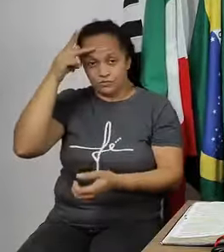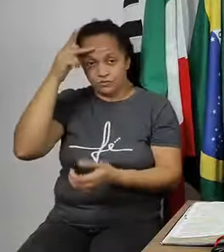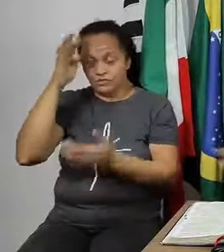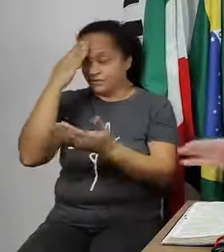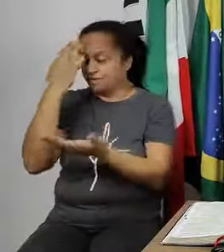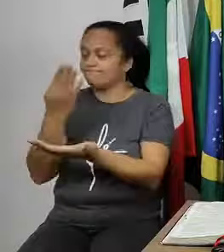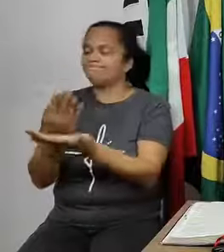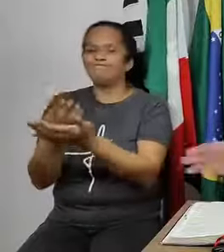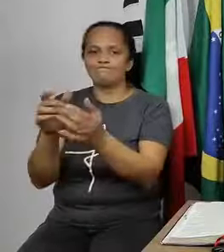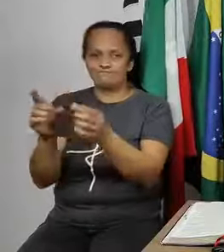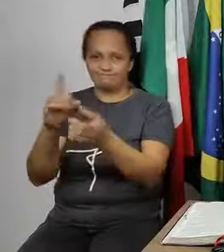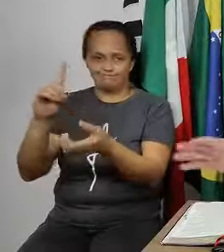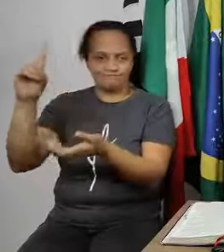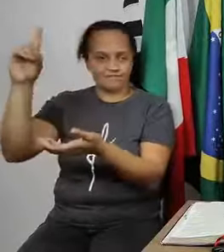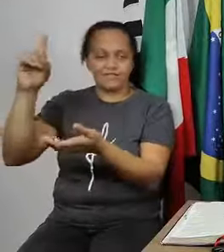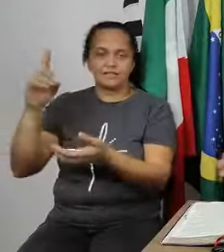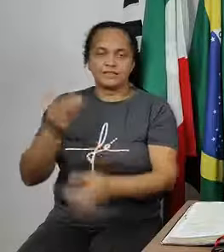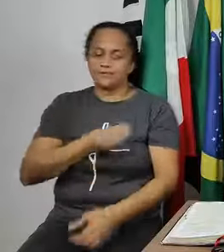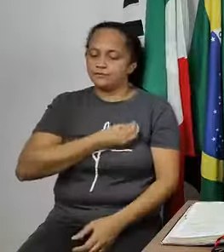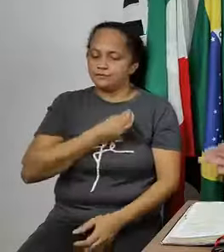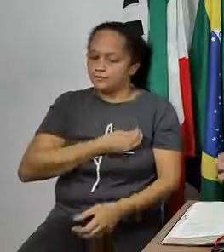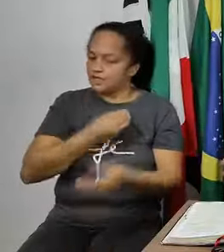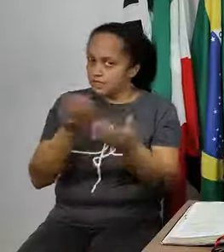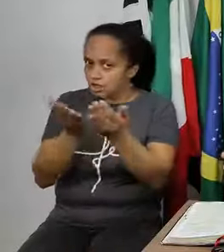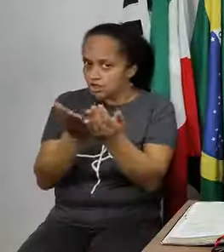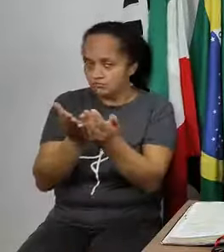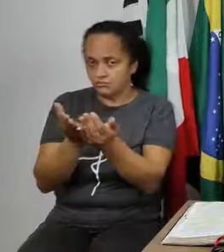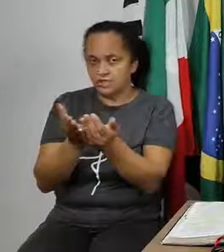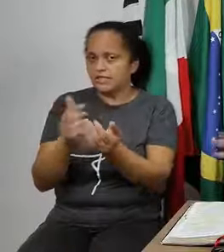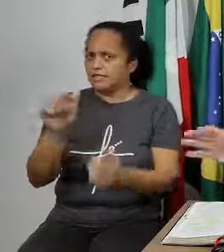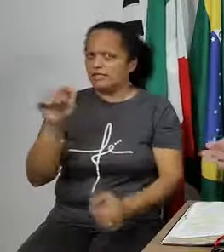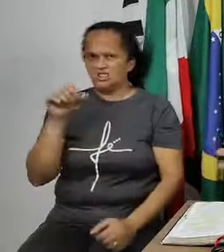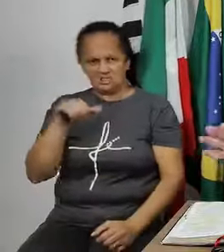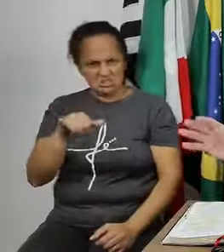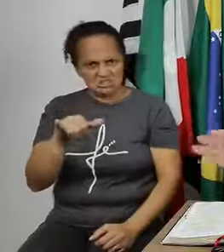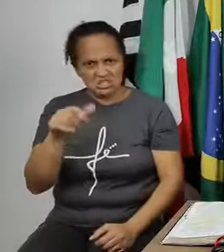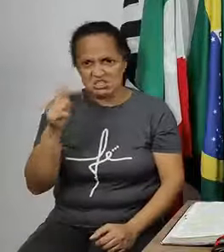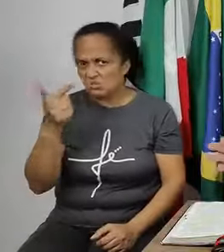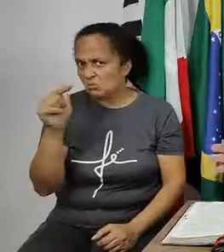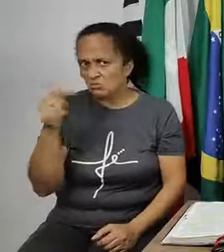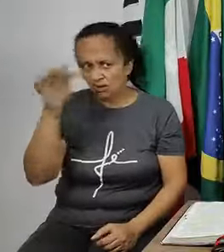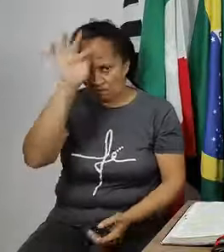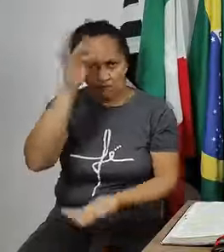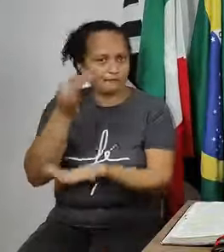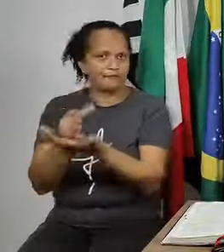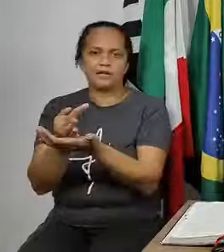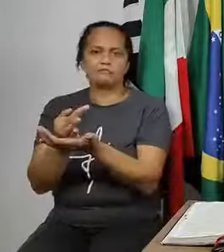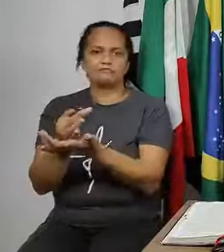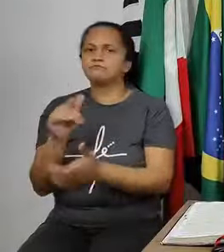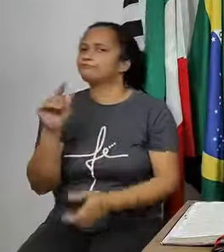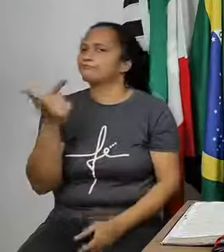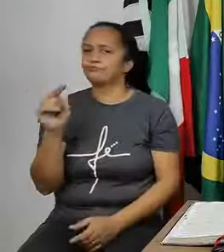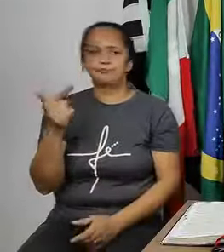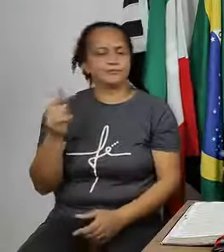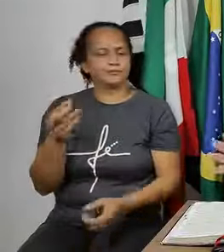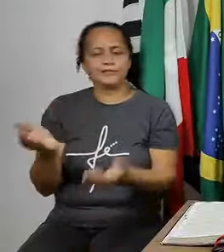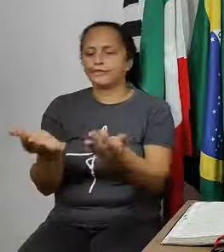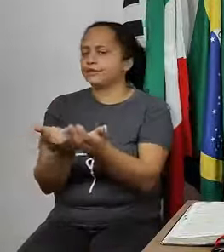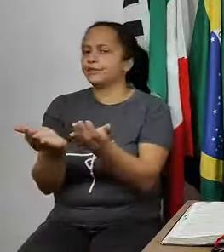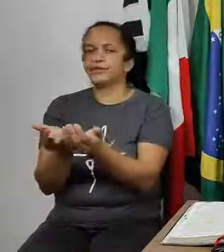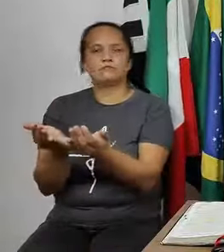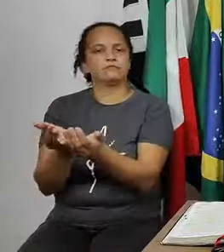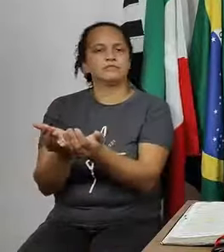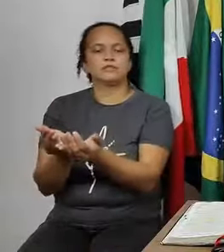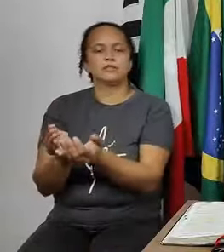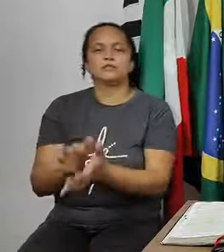fé não há vida cristã, não há vida cristã. Sem fé, diz o texto aqui, Hebreus 11:6, é